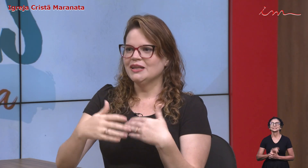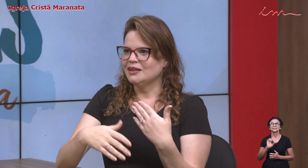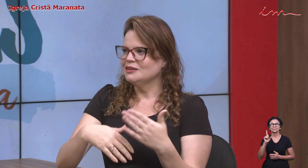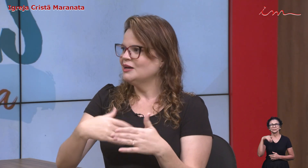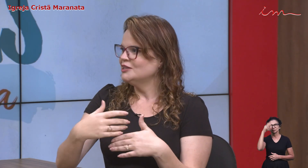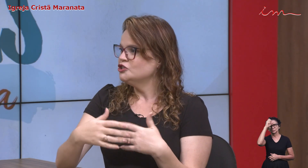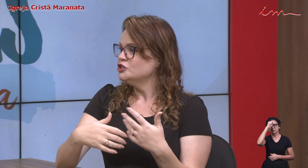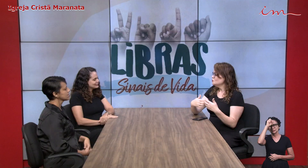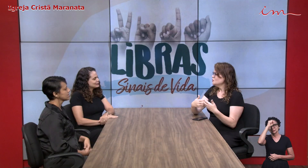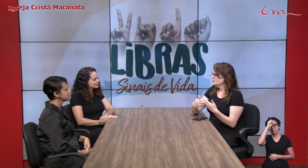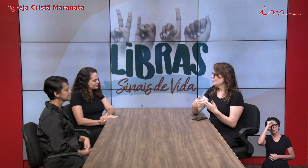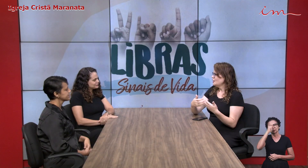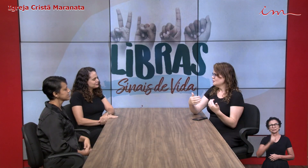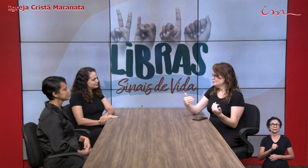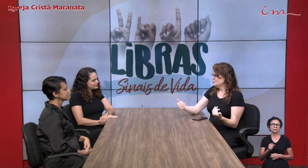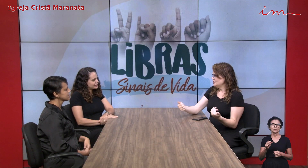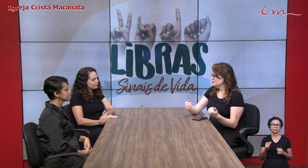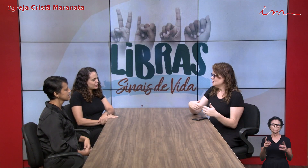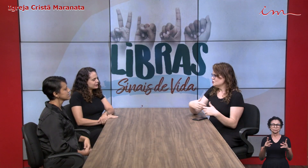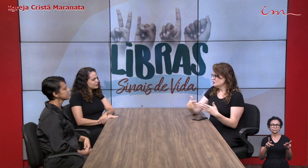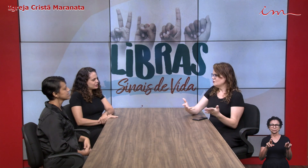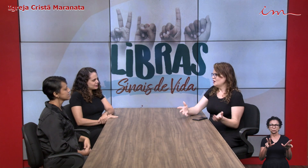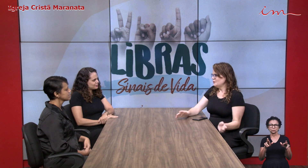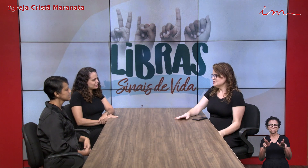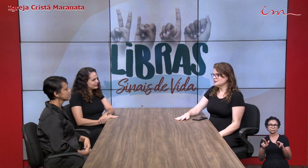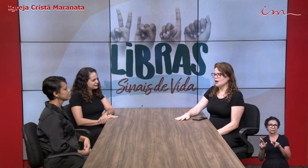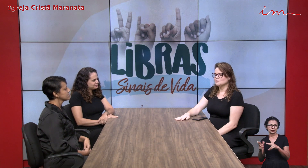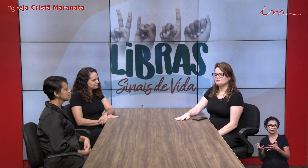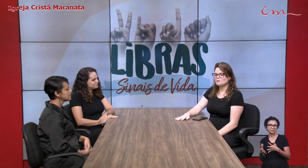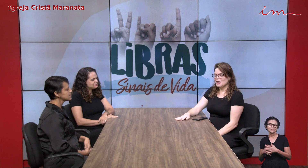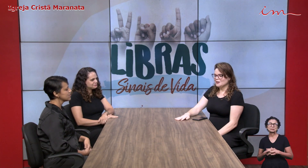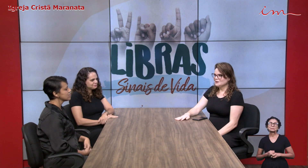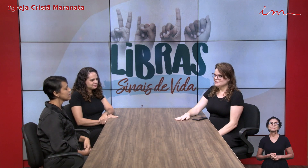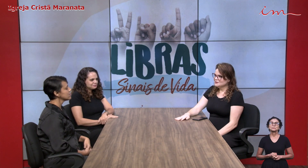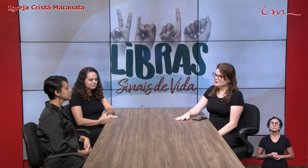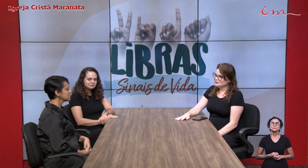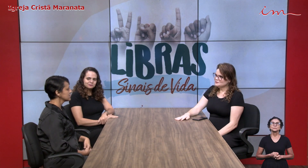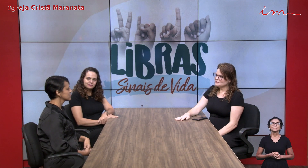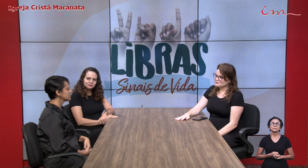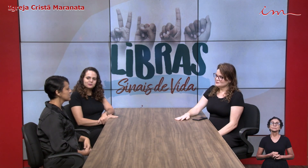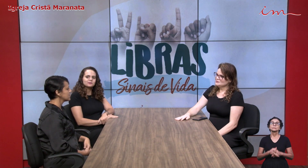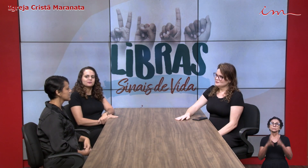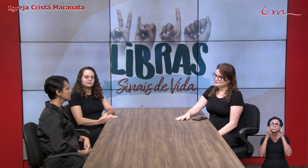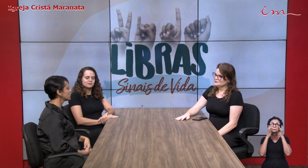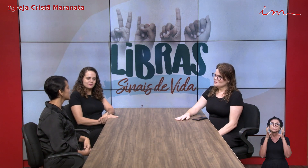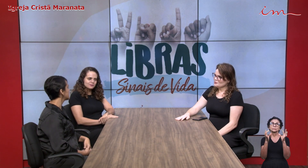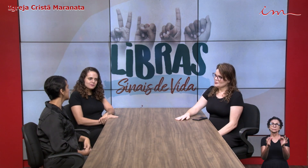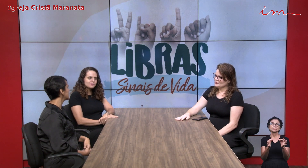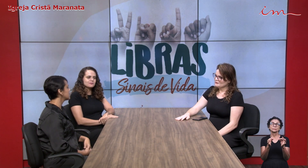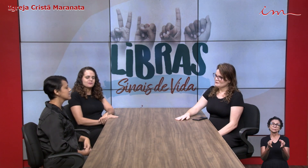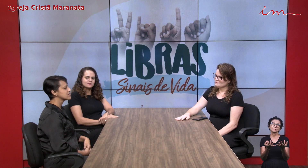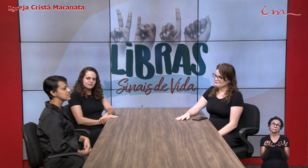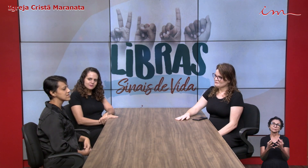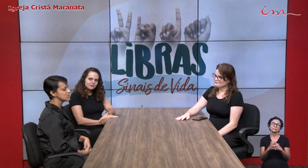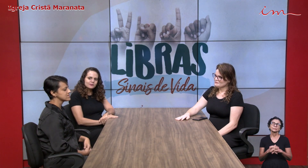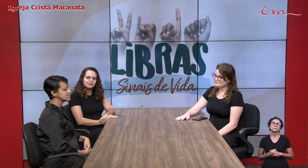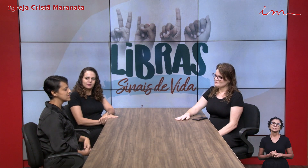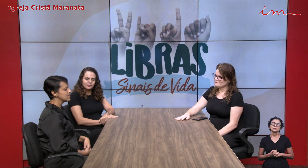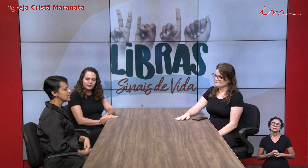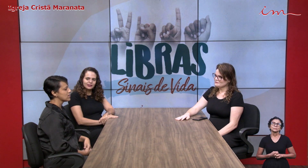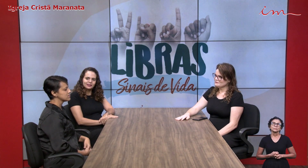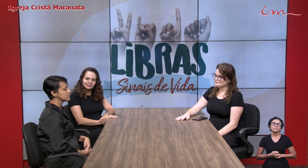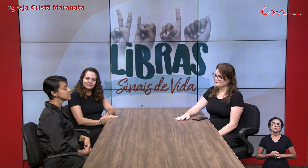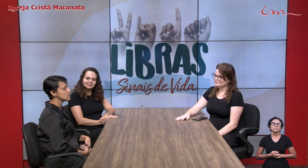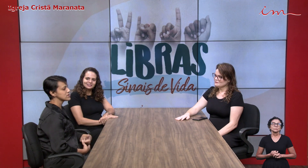vai aprendendo a distinguir, né, cada um deles e deixar ficar mais claro. E até ficando atento também, né? Porque, então,